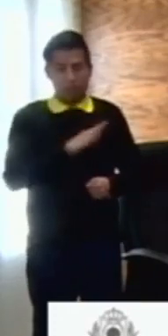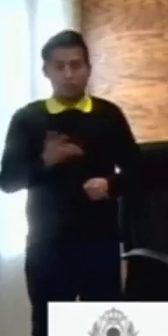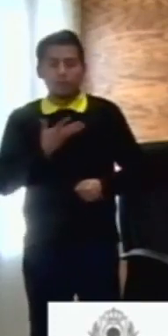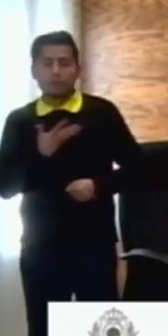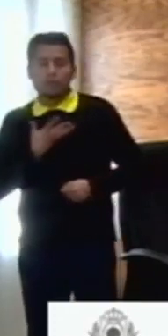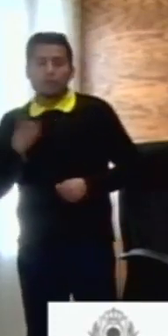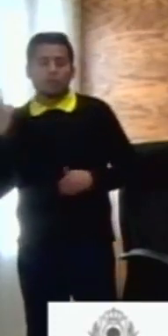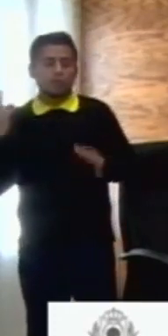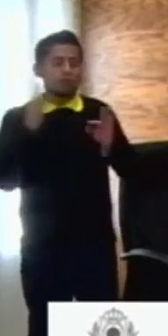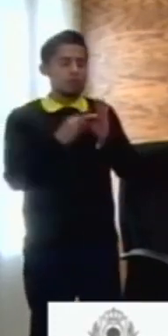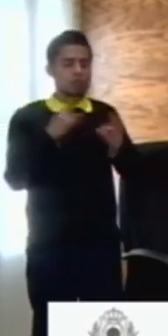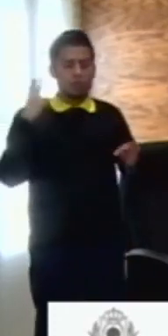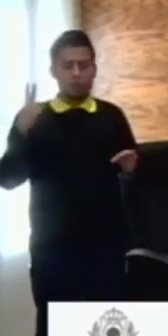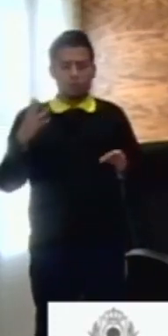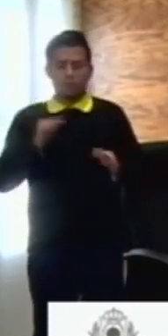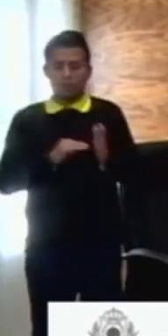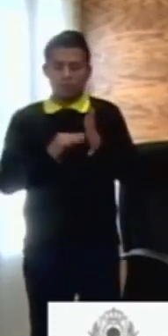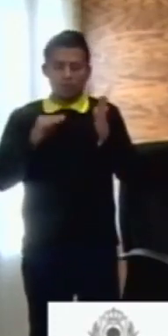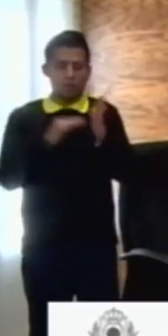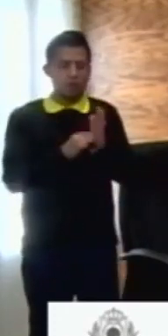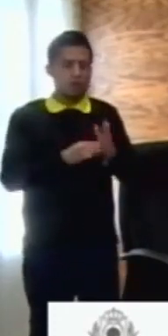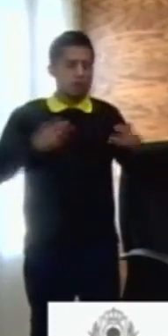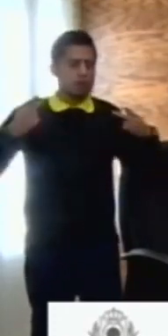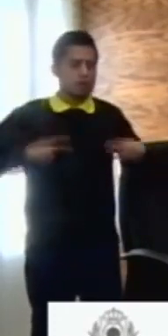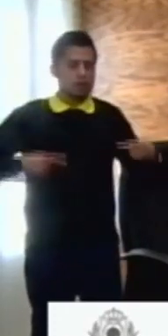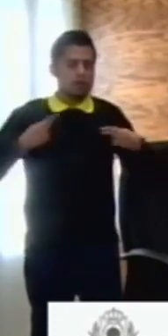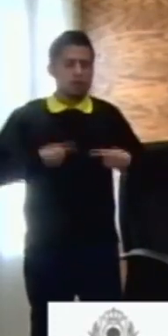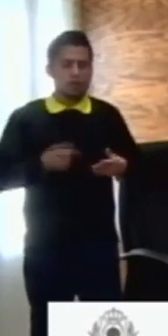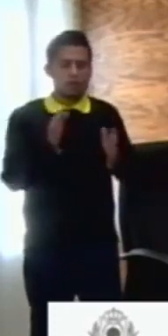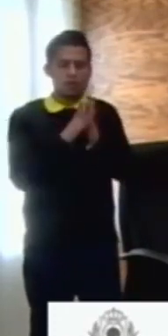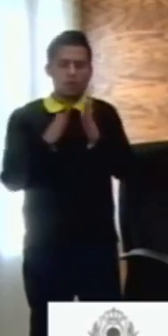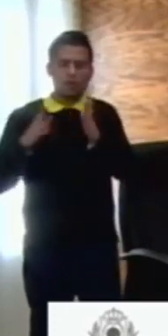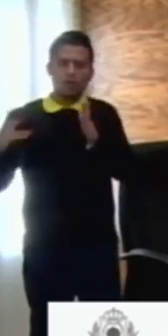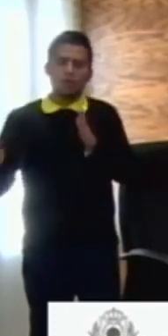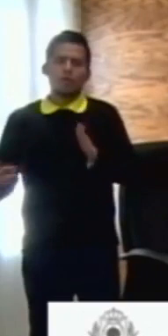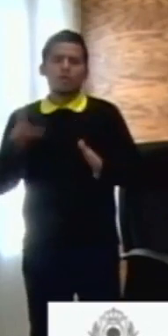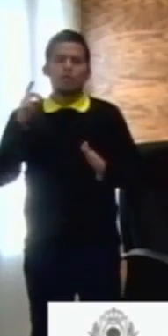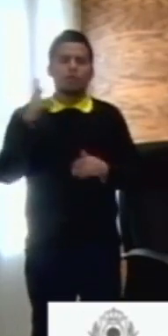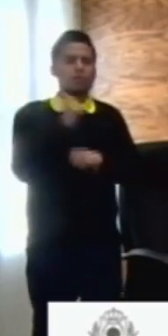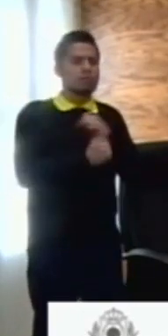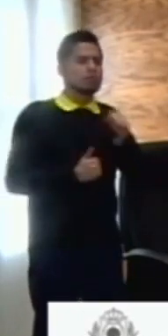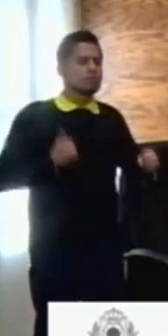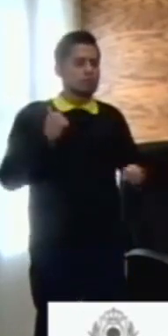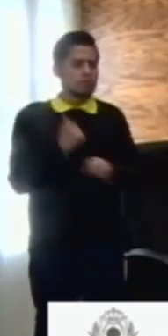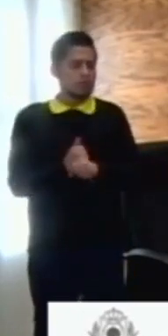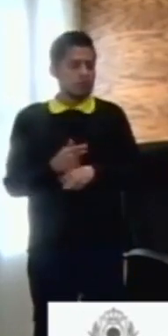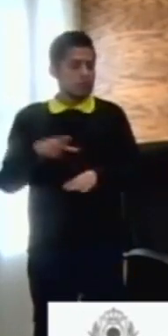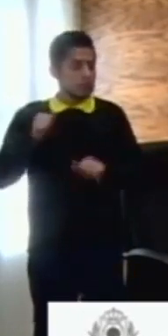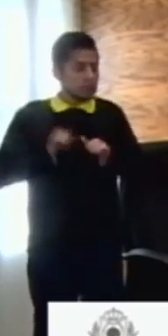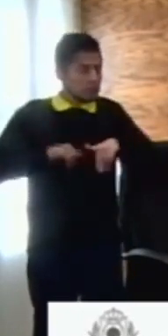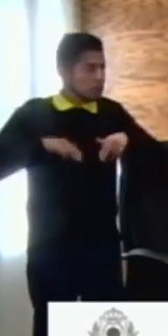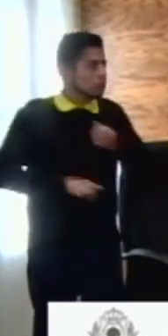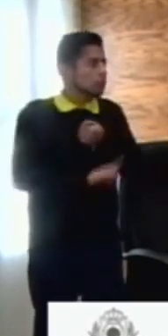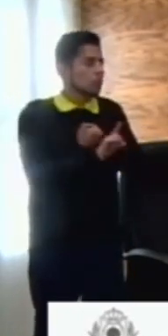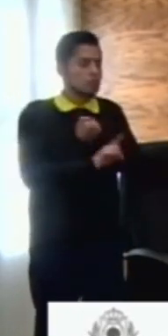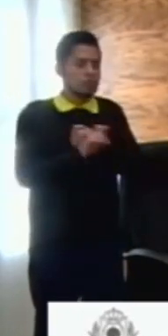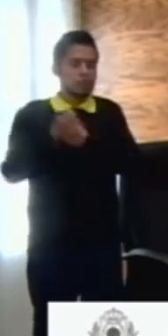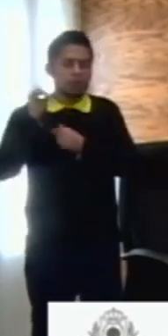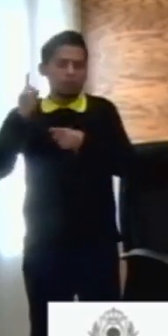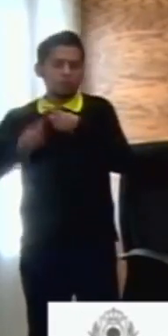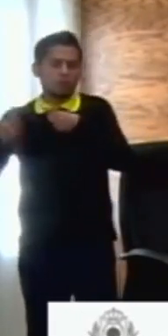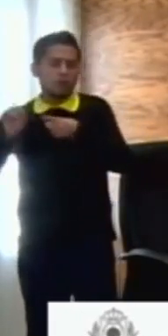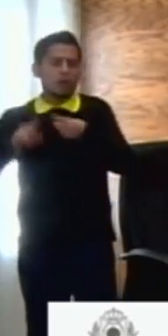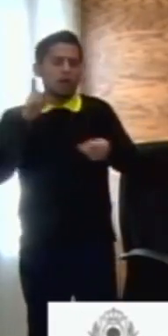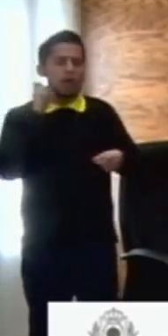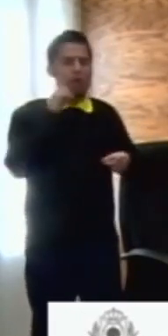a 2.2 millones de habitantes Durante los próximos 30 años sin afectar o disminuir